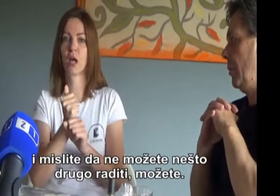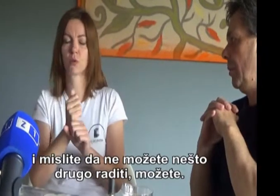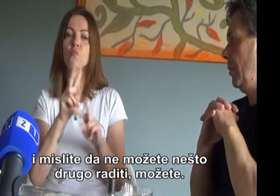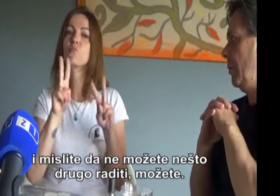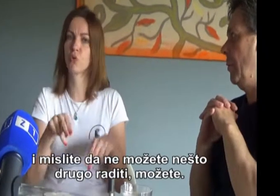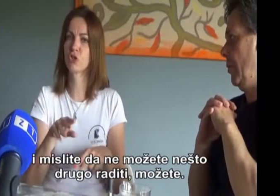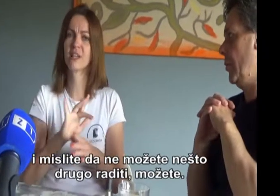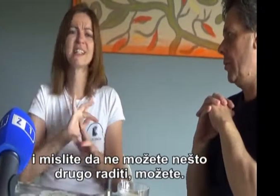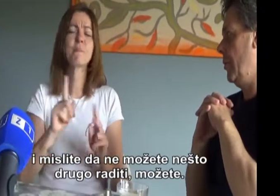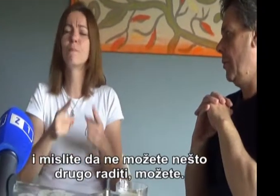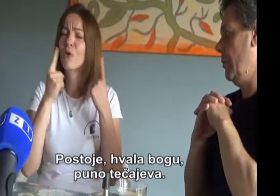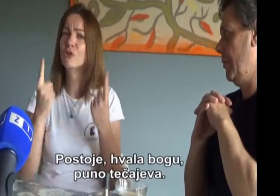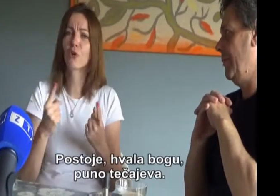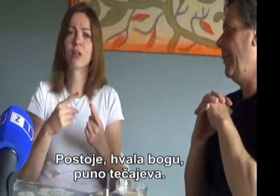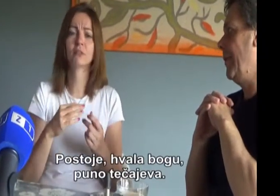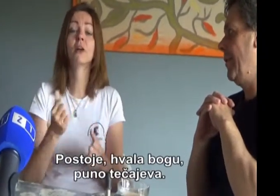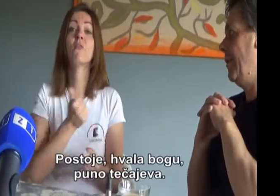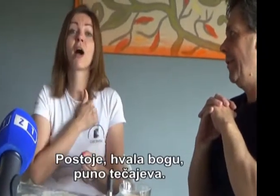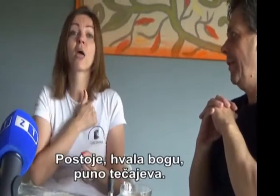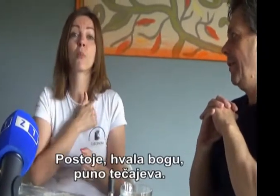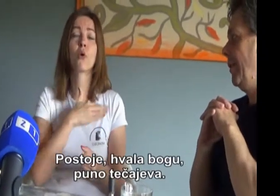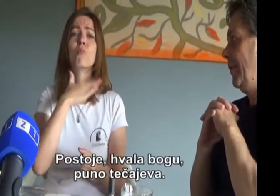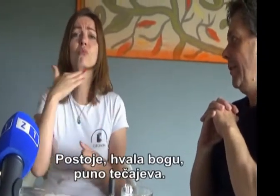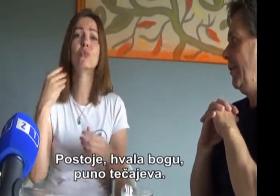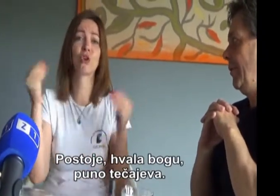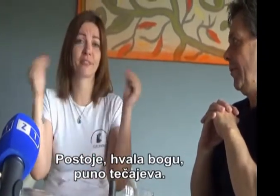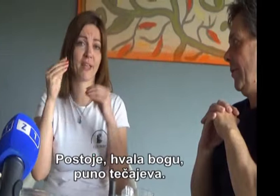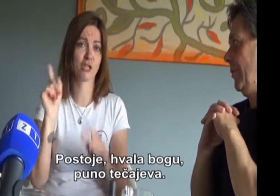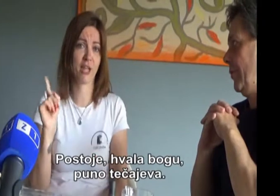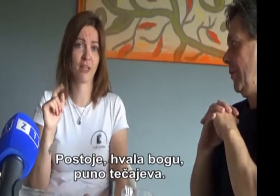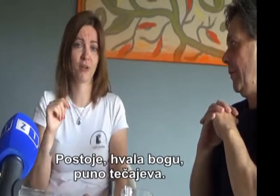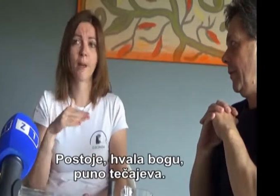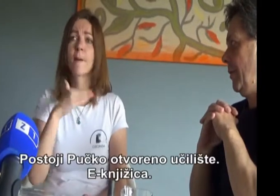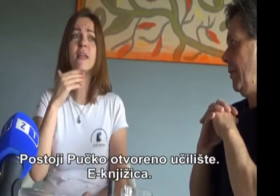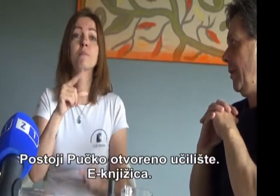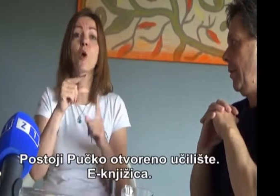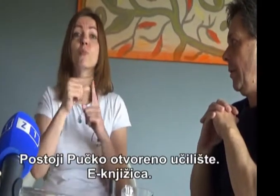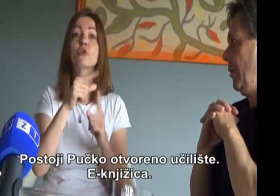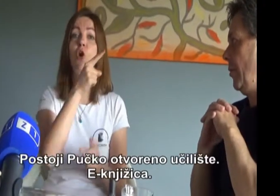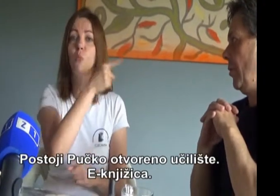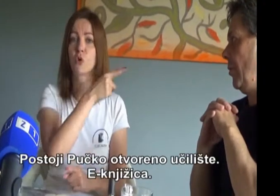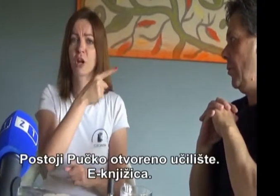rad. Može, postoji, hvala Bogu, puno teža jebra. Ima puškom u